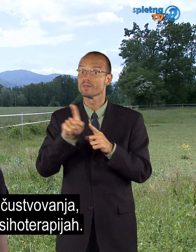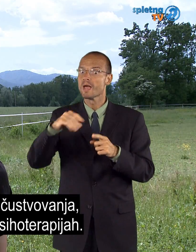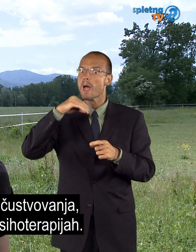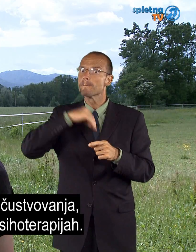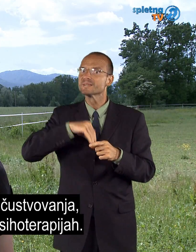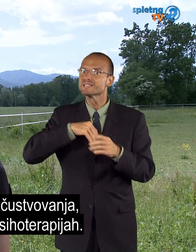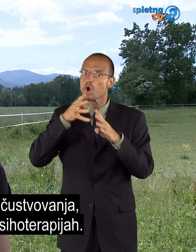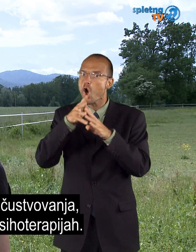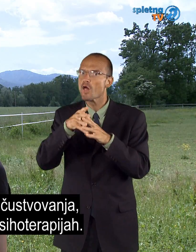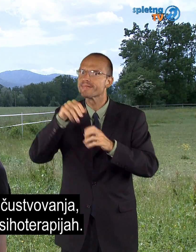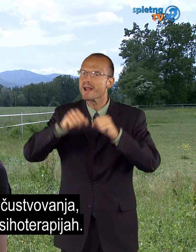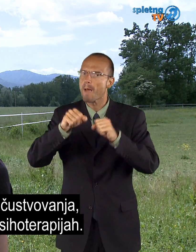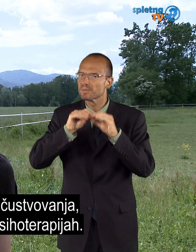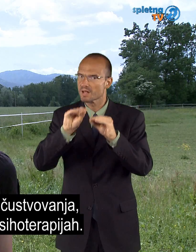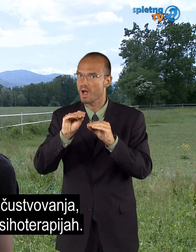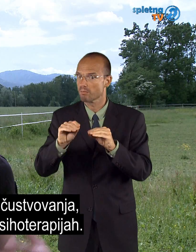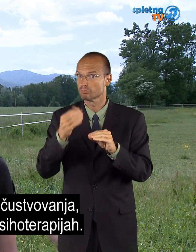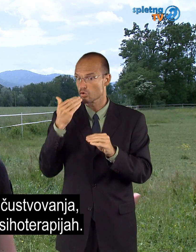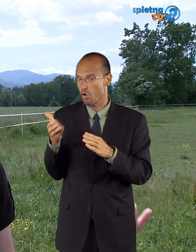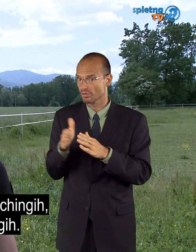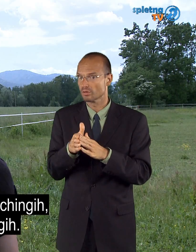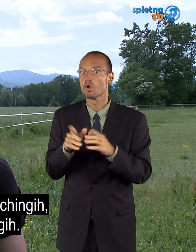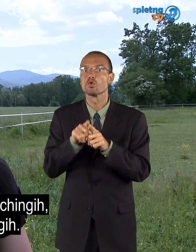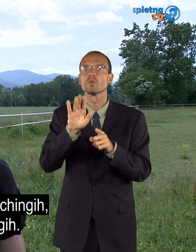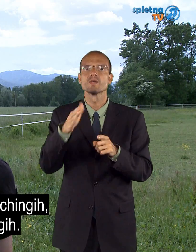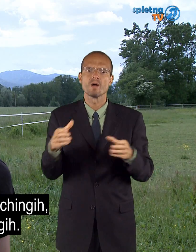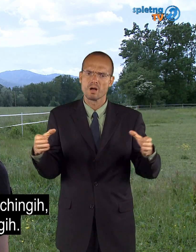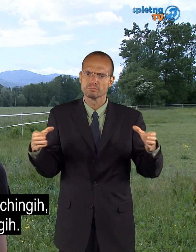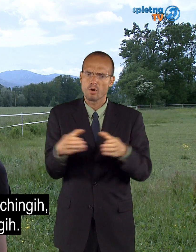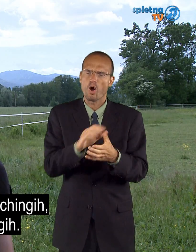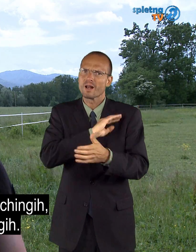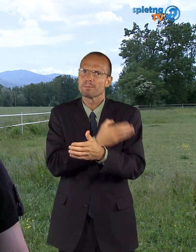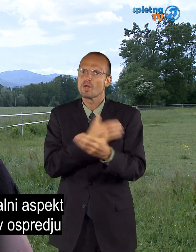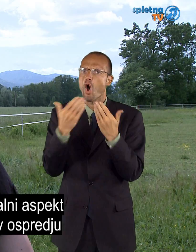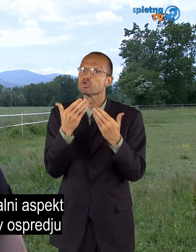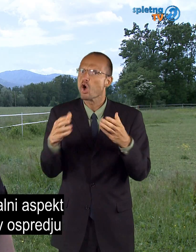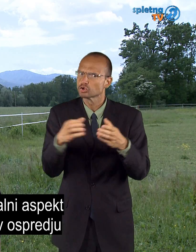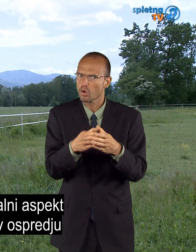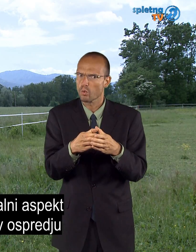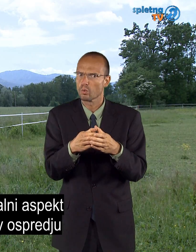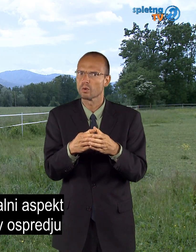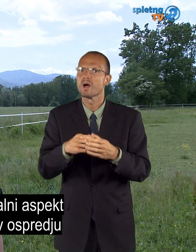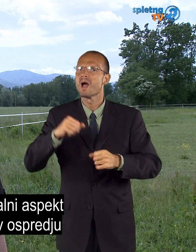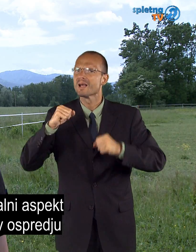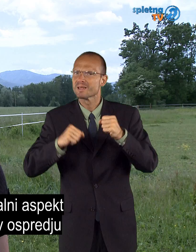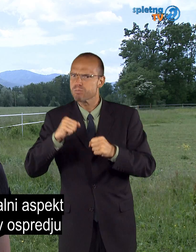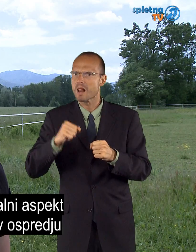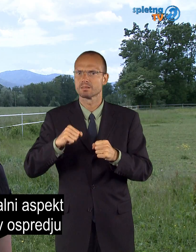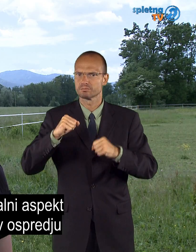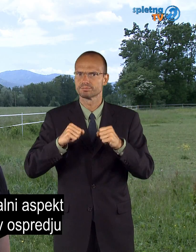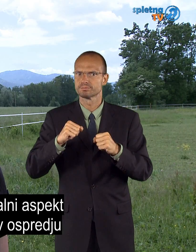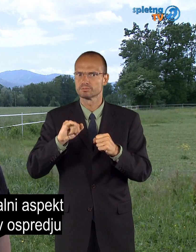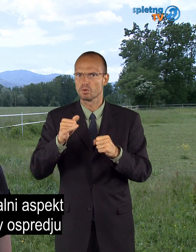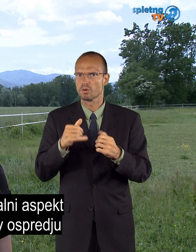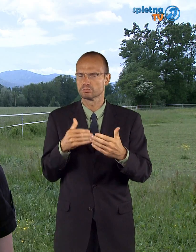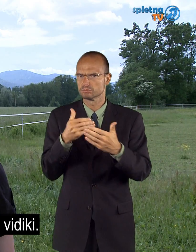tudi v psihoterapijah, zdaj lahko tudi v coachingih, team buildingih, tako da pri tem je pa v bistvu ta gibalni aspekt v ozadju, in